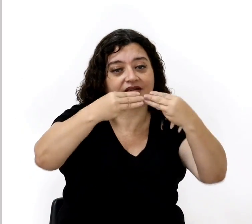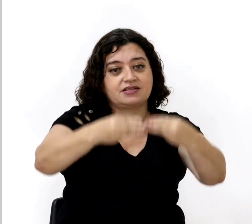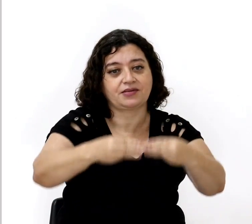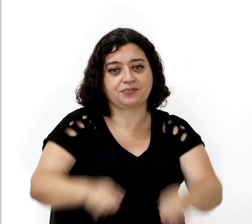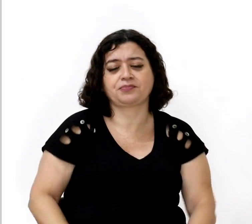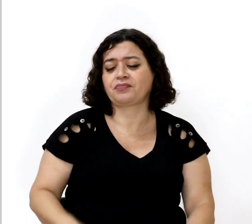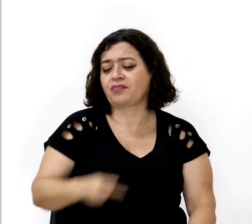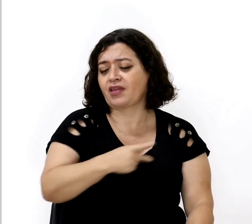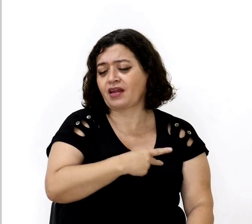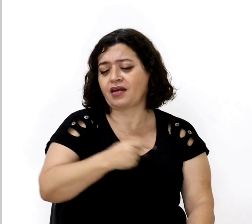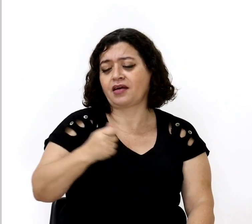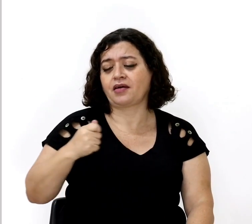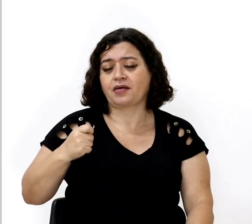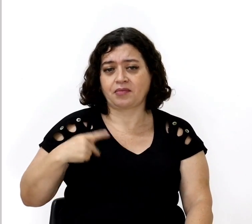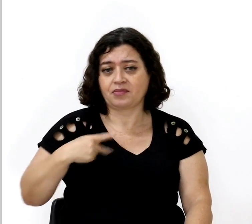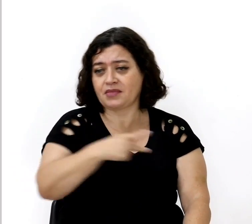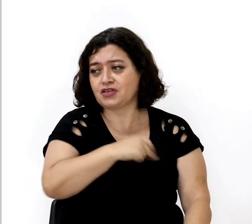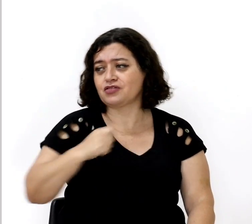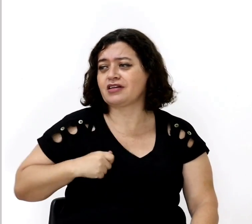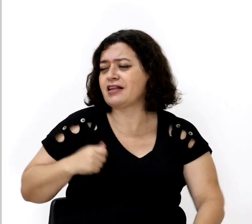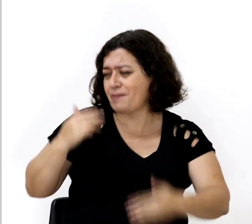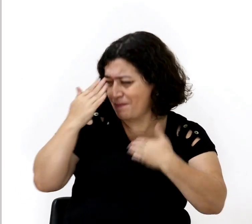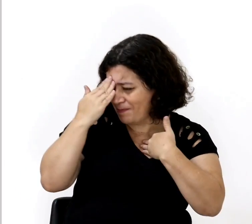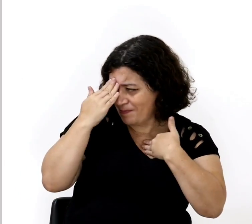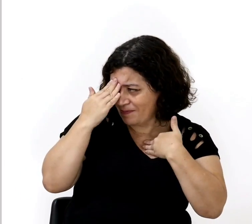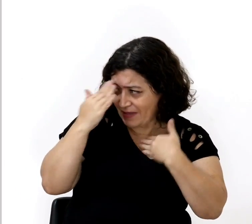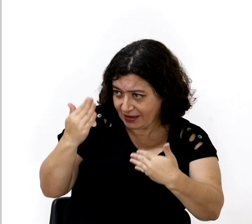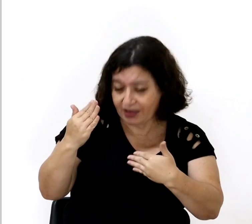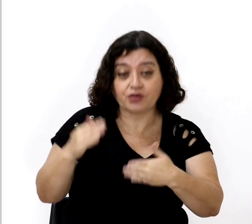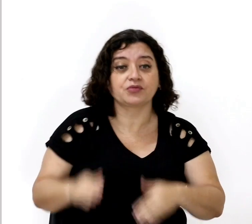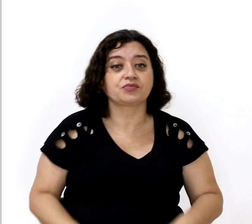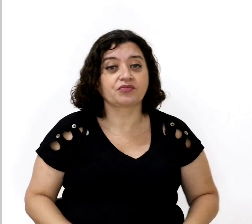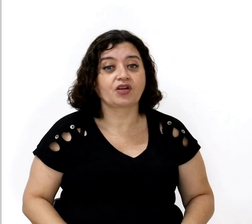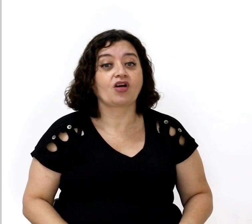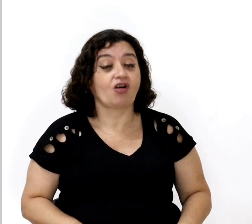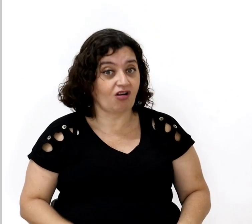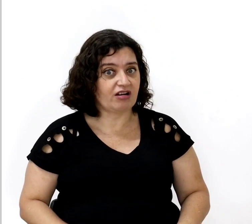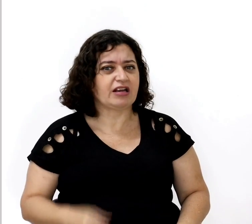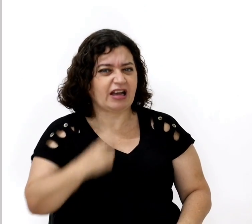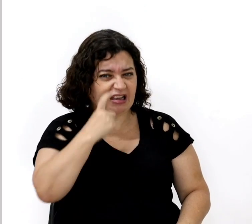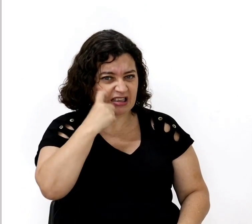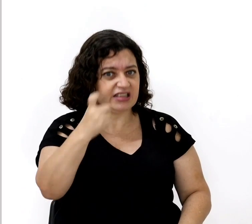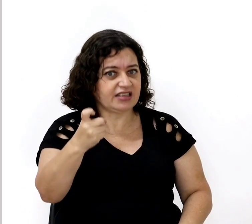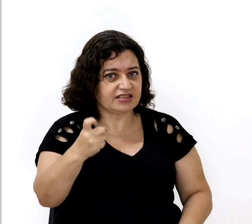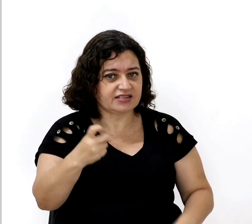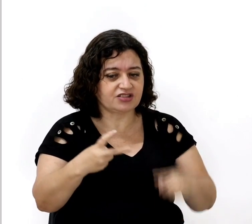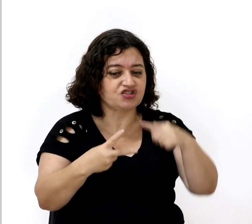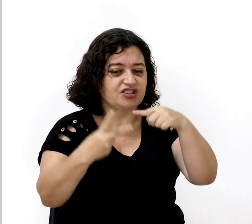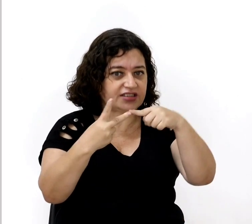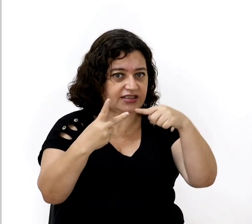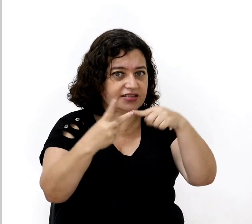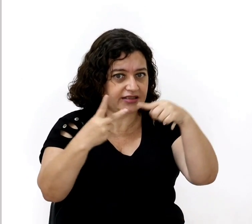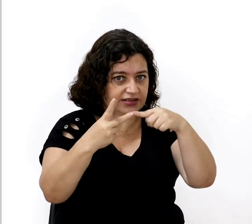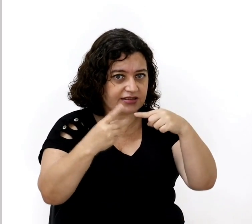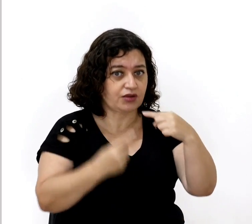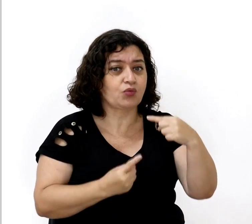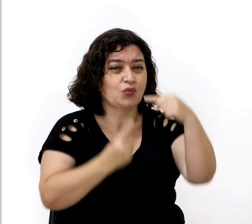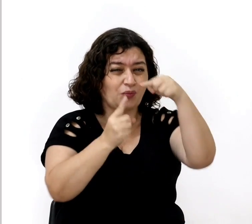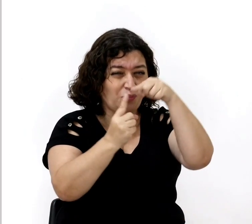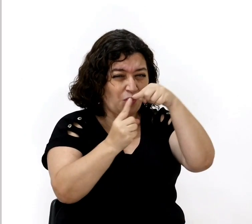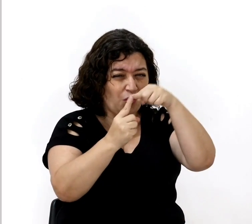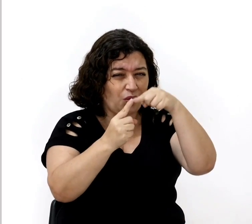Alain, valeu. Olha só, é interessante, porque nesse segundo ponto que o pastor Alain frisou,